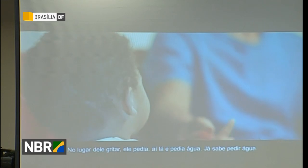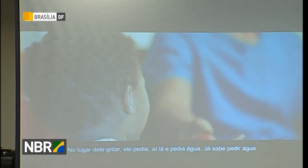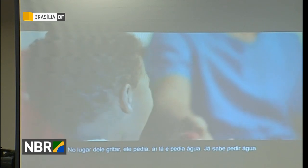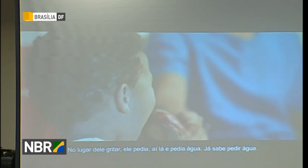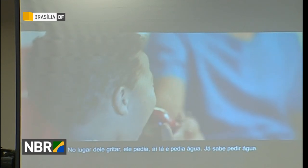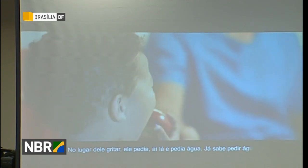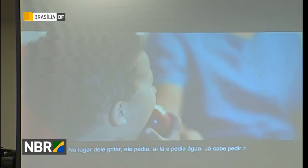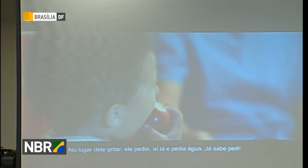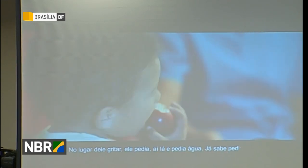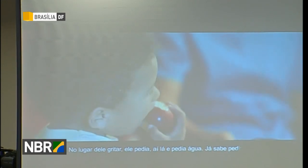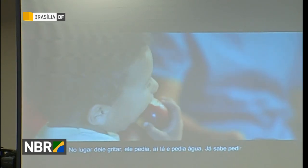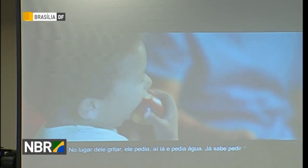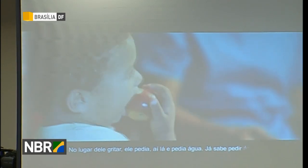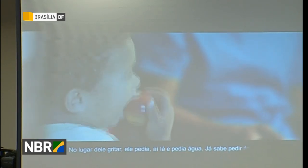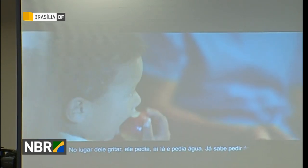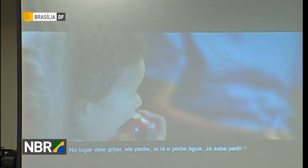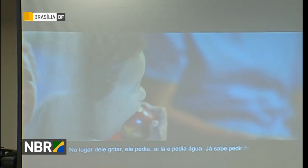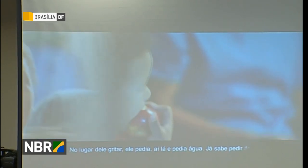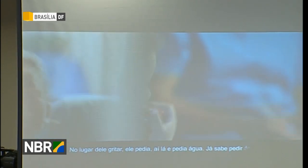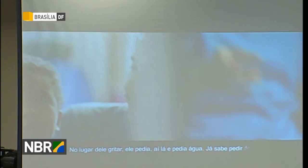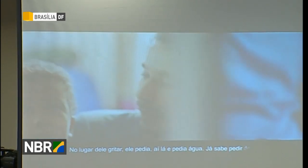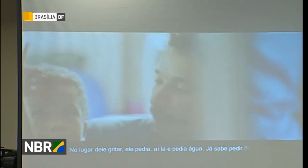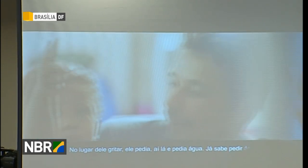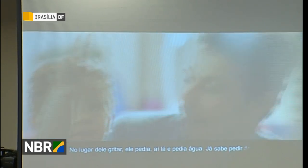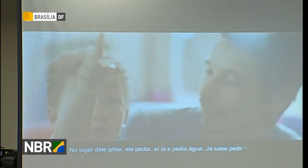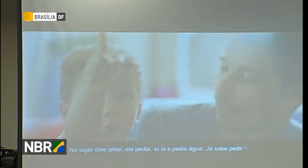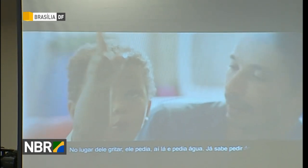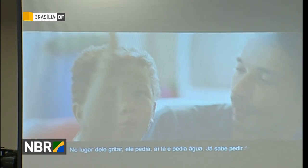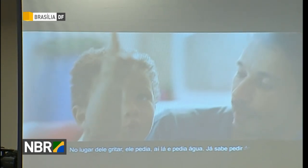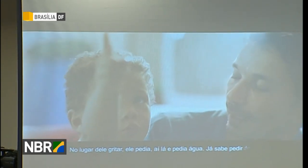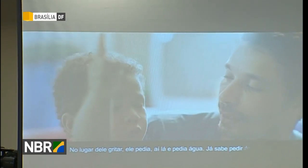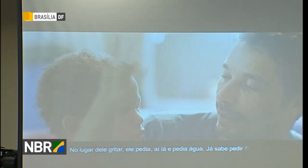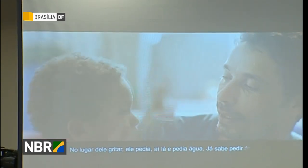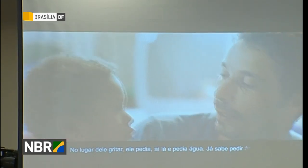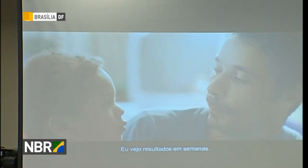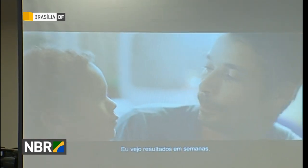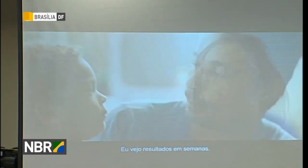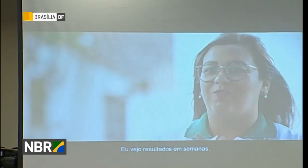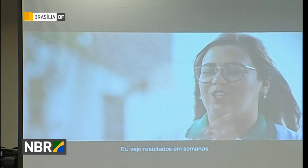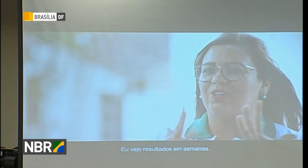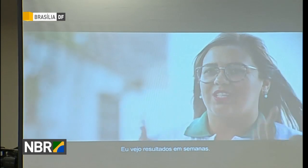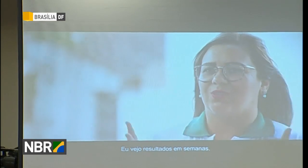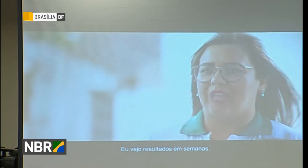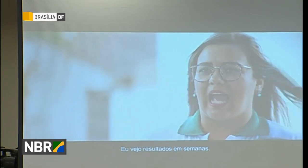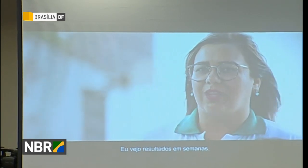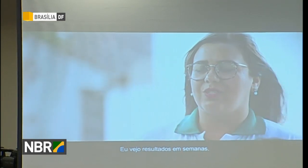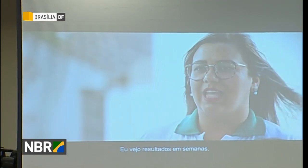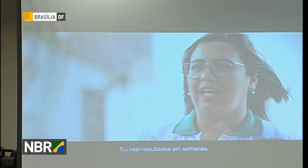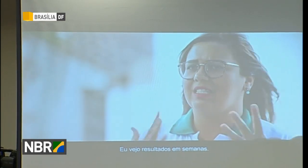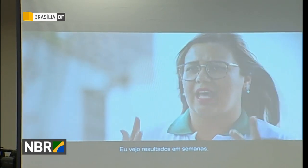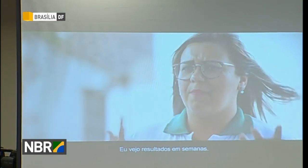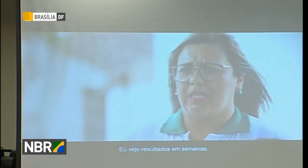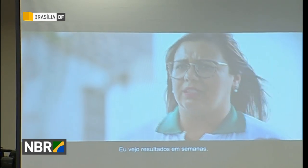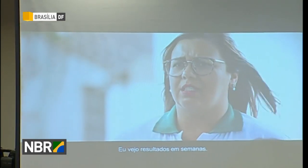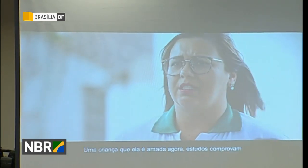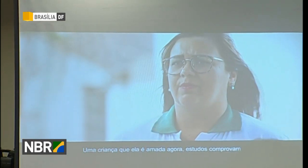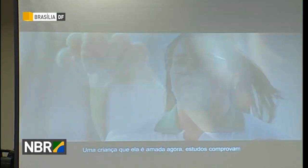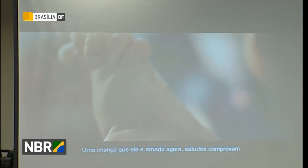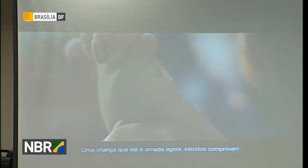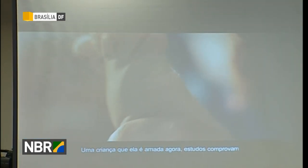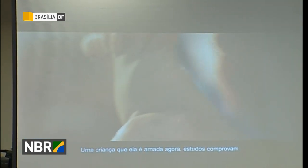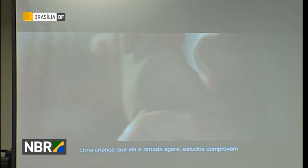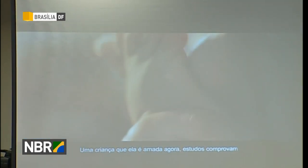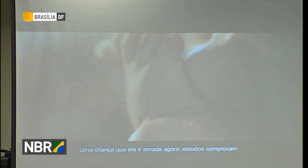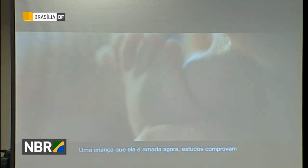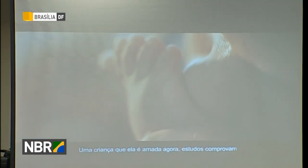calmo. No lugar dele pintar, ele pedia, já pedia água, já sabia pedir água. Eu vejo resultados em semanas.